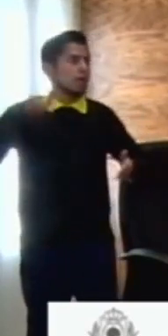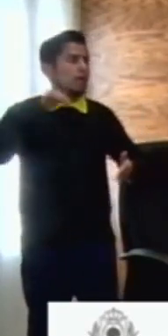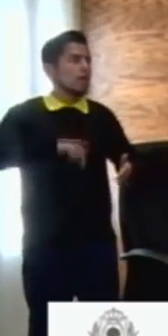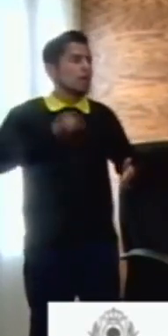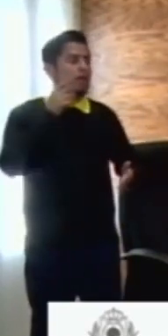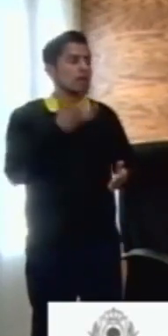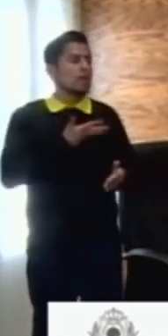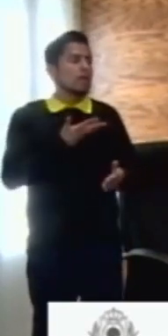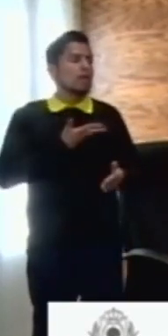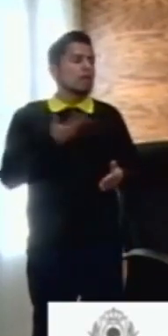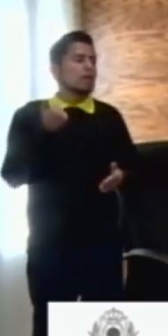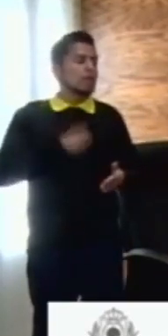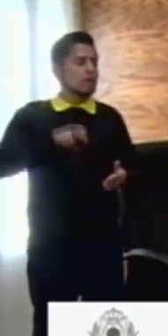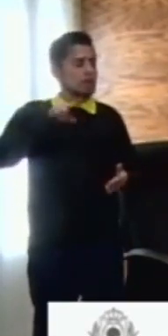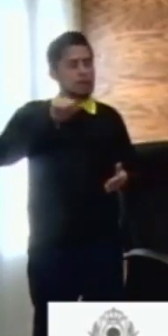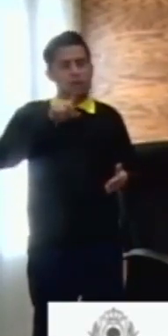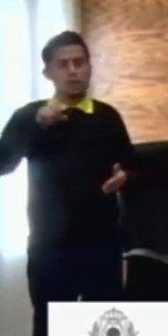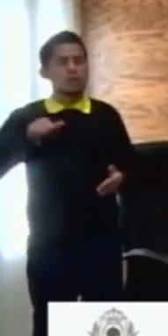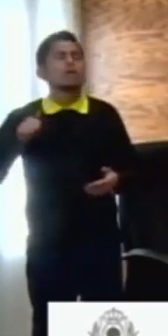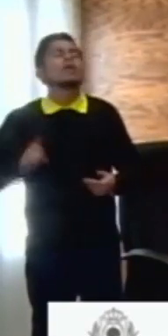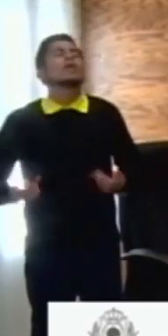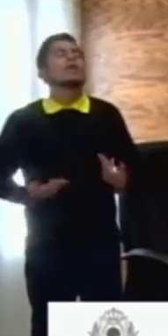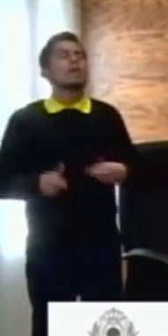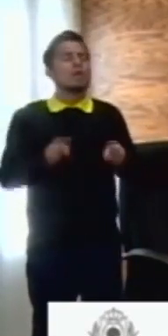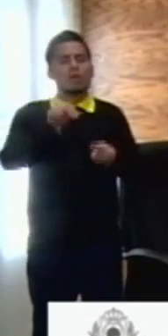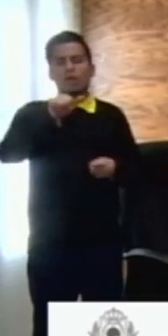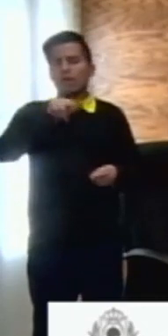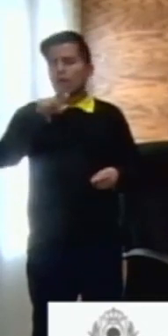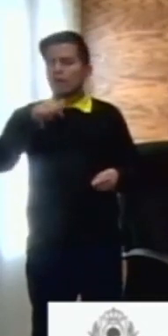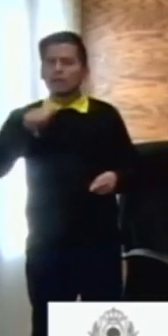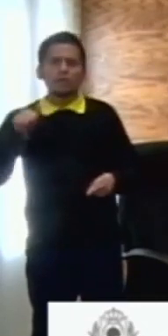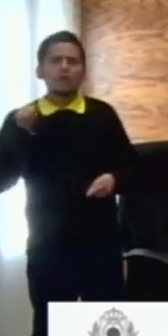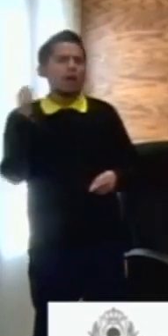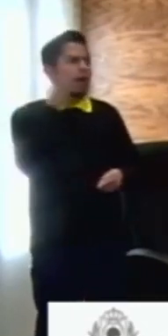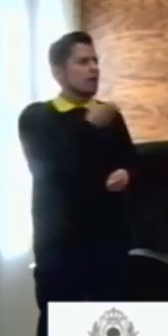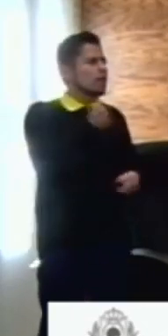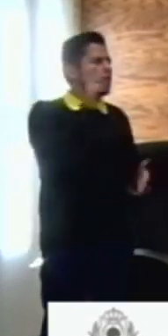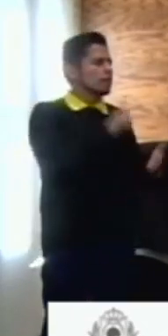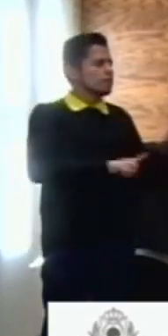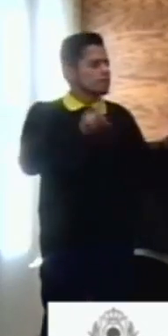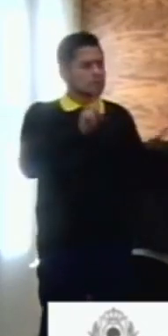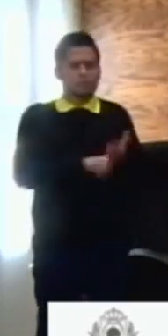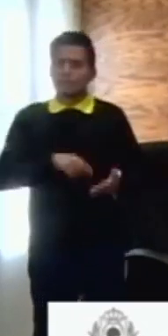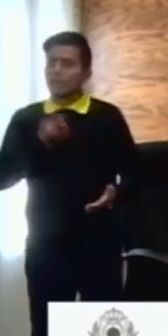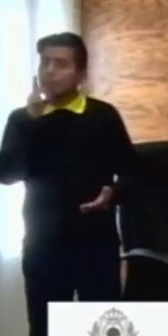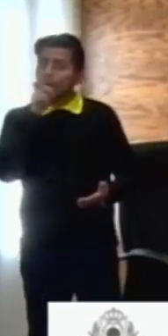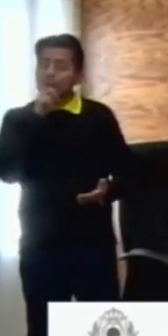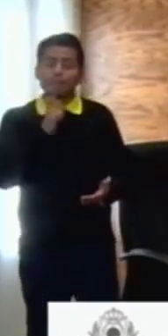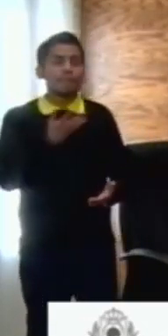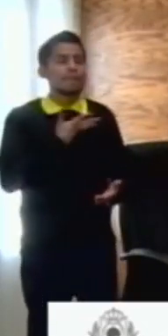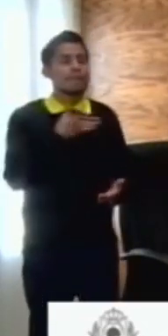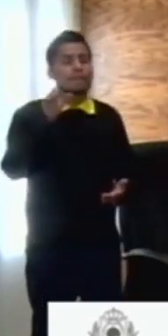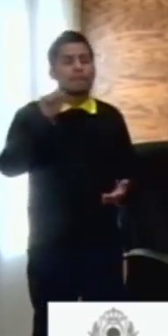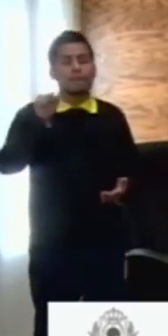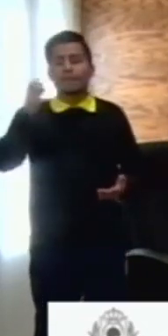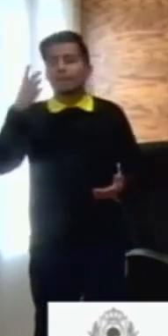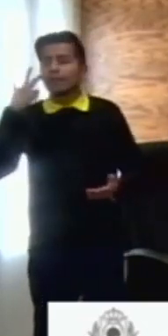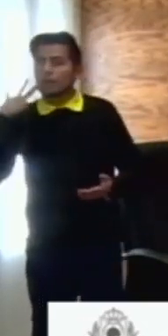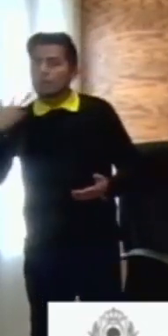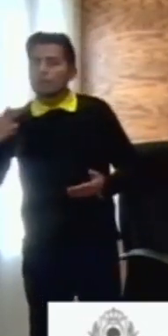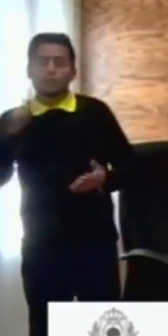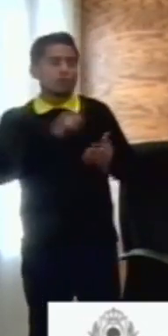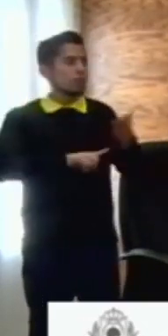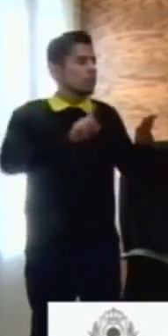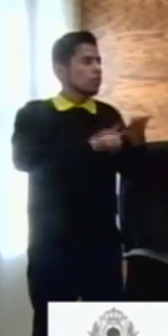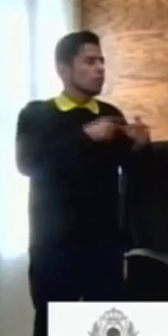Padre nasas Nuestro querido río nasas y en esta región hidrológica están registrados 68 acuíferos de los